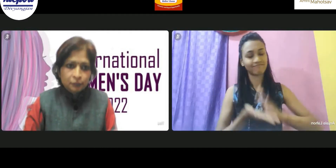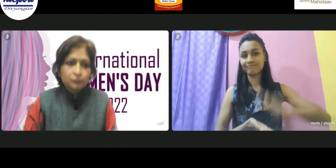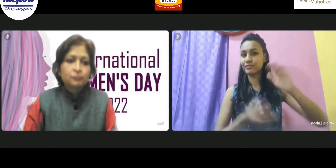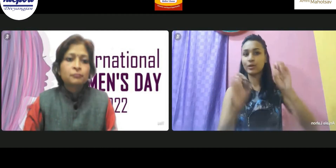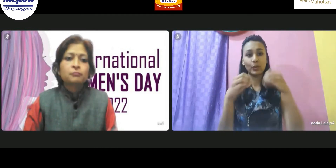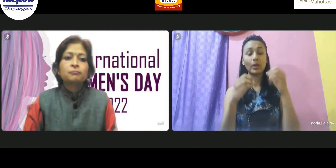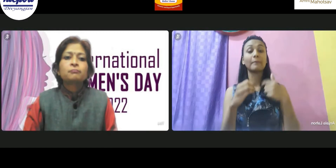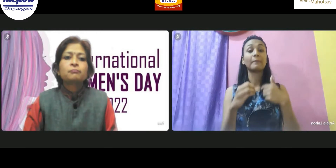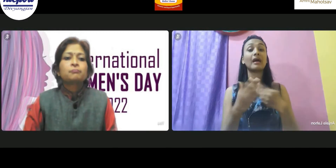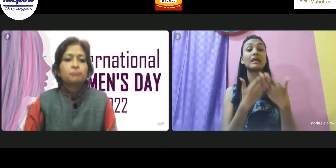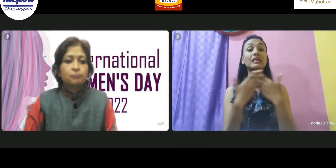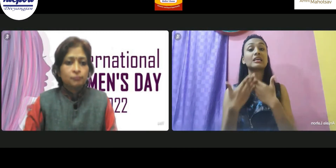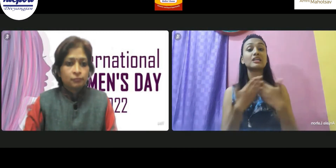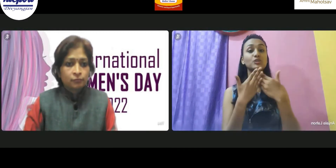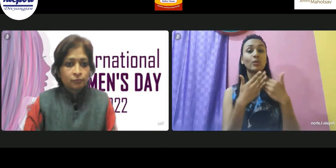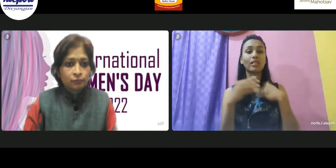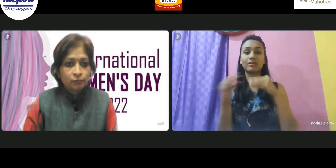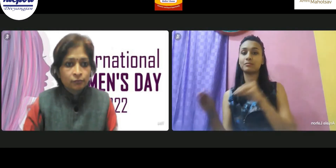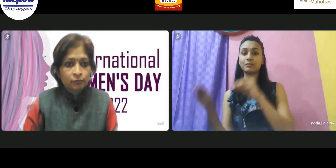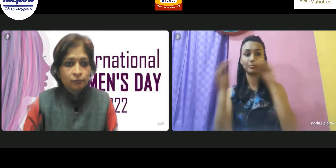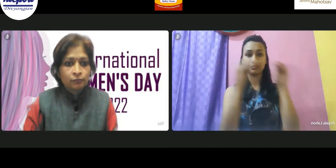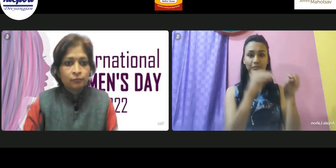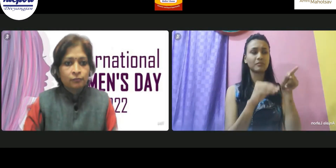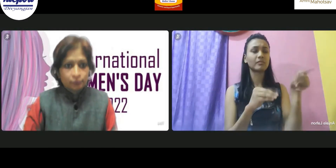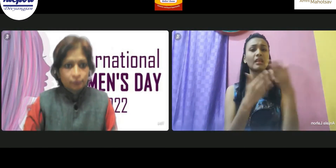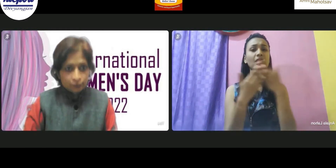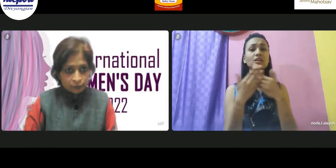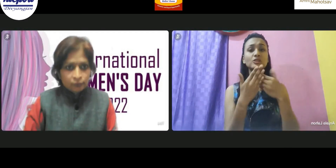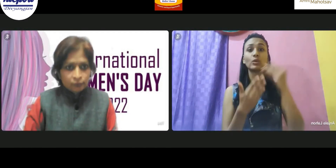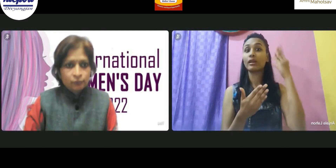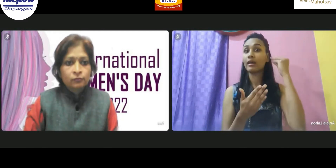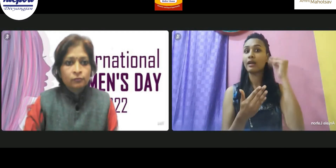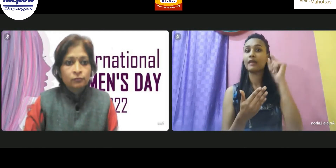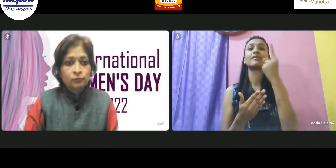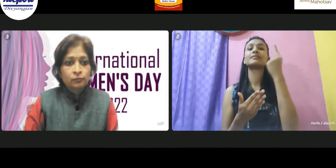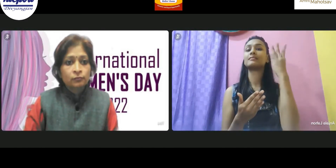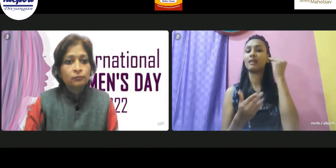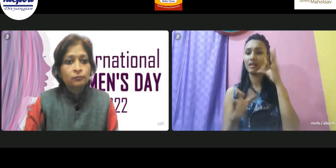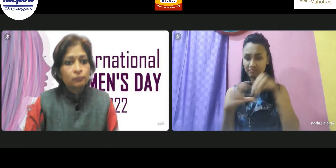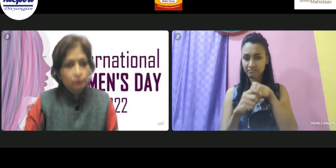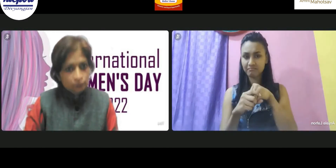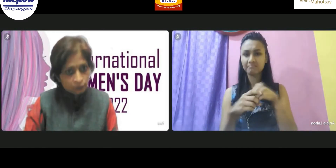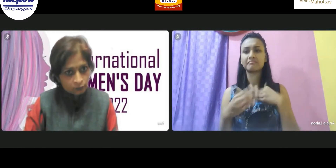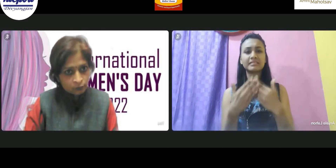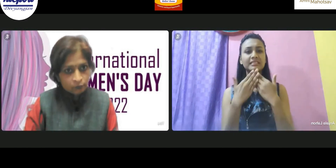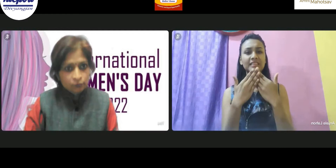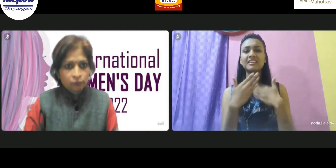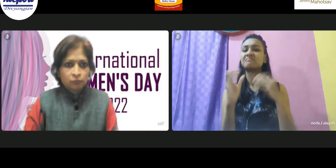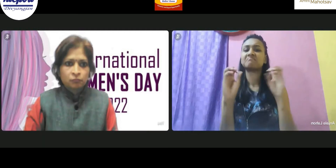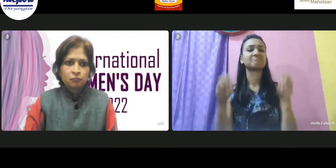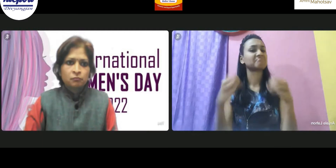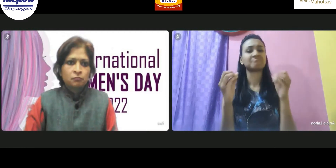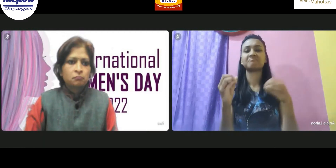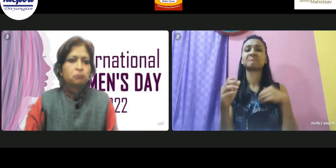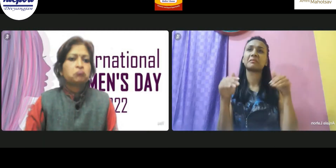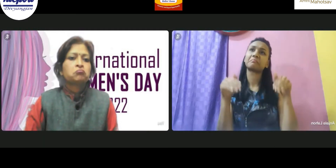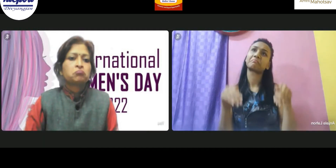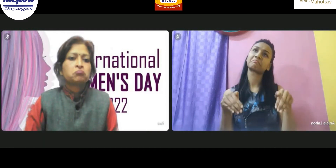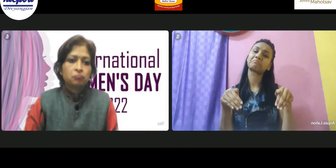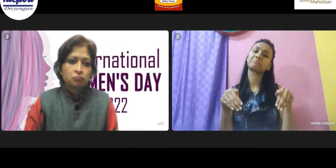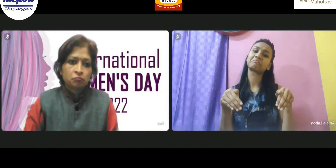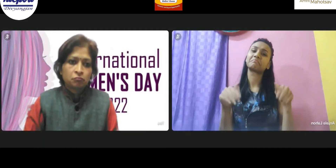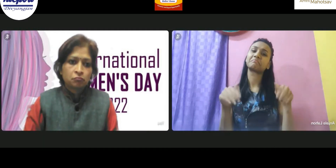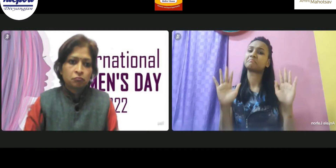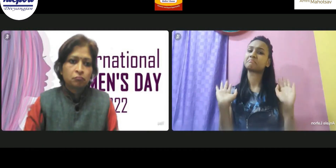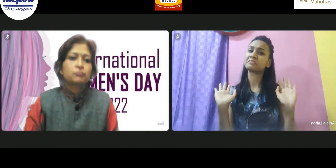थी। मैं जिस स्कूल में पढ़ती थी वह स्कूल सुनने बोलने वालों का था। वहां पर मैं